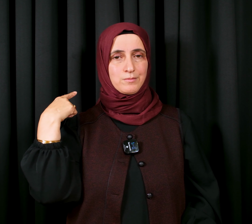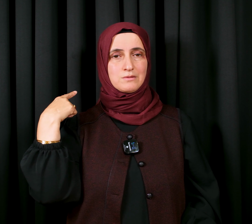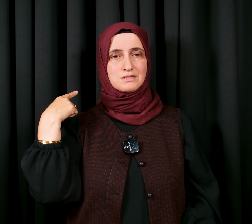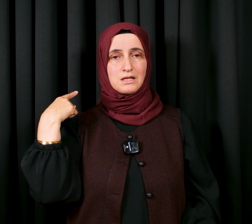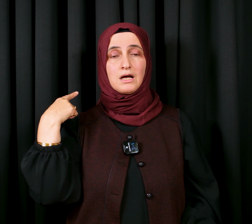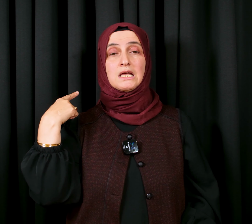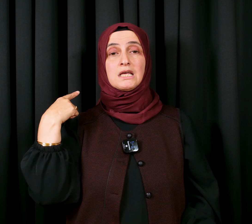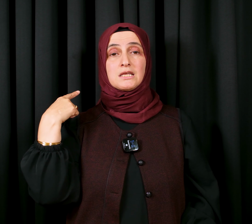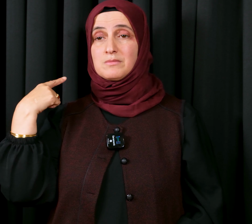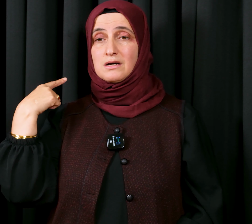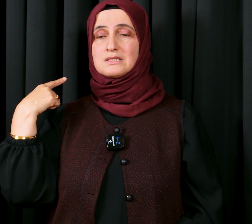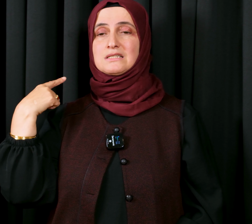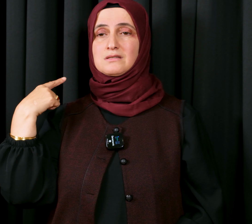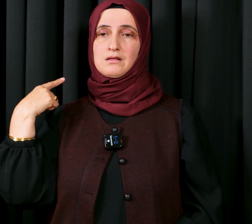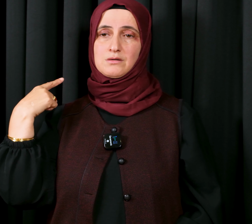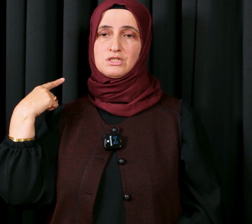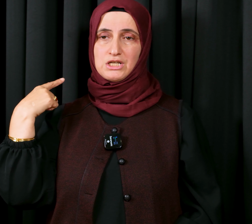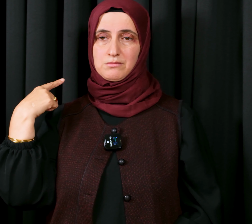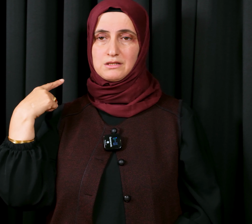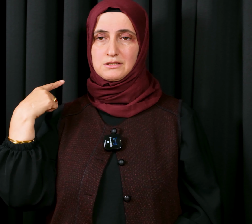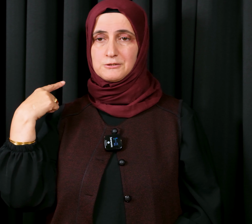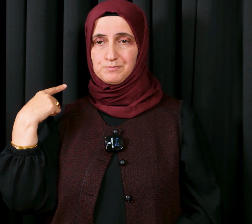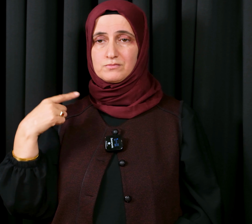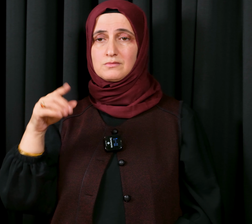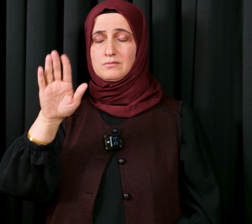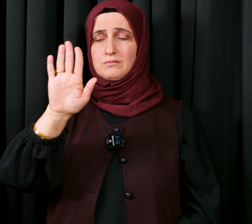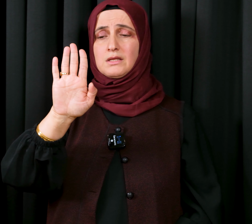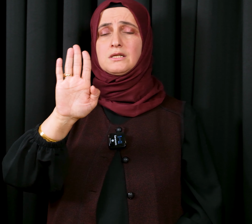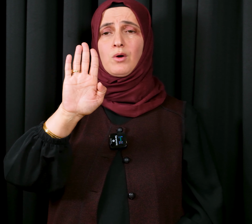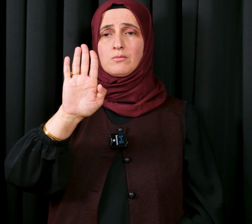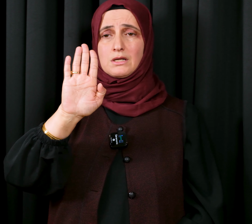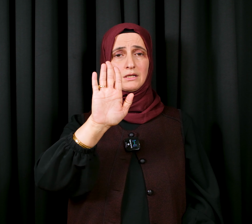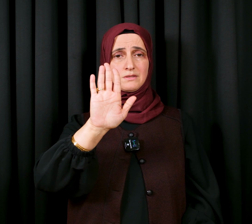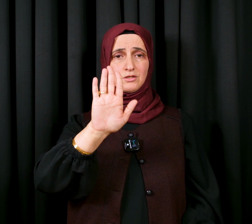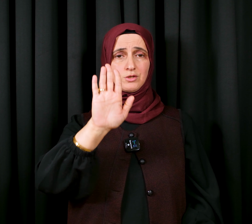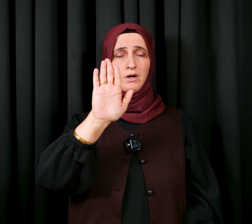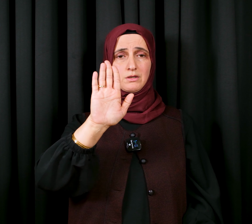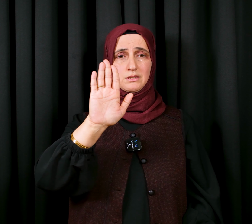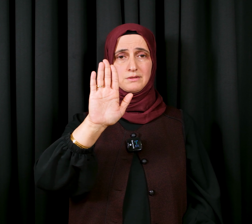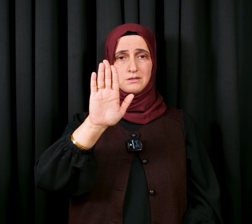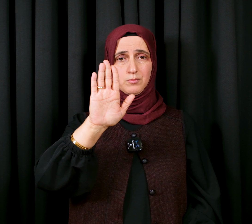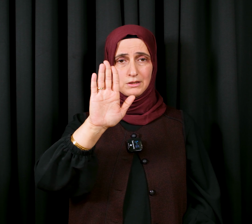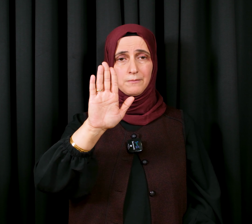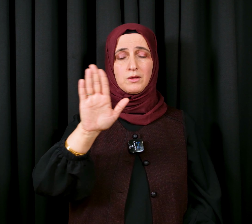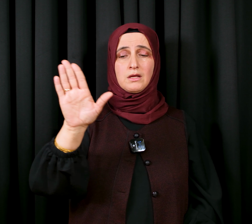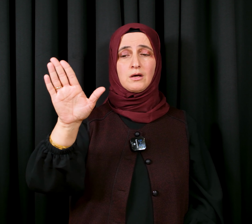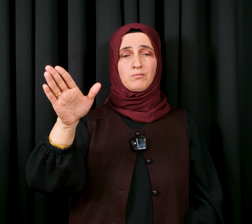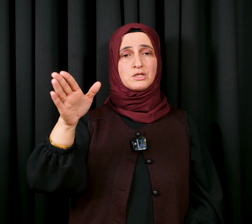yaptığımızda da imkansız anlamı içermektedir. Yine parmak elimiz açık, parmaklarımız kapalı. Baş